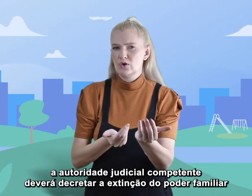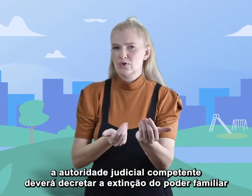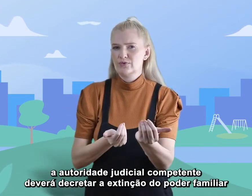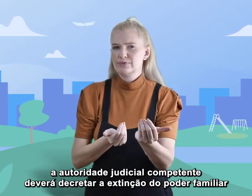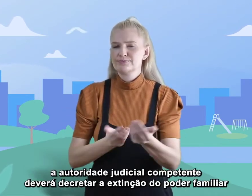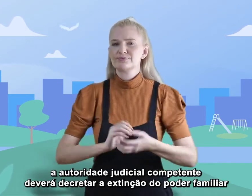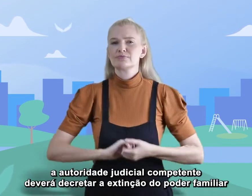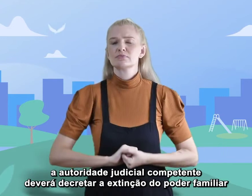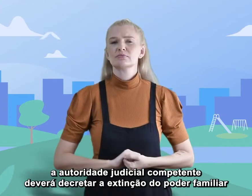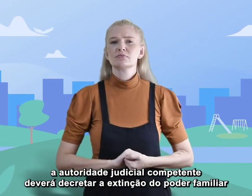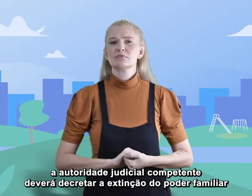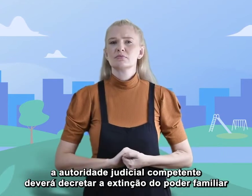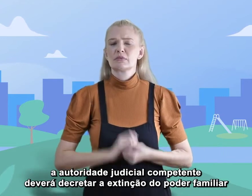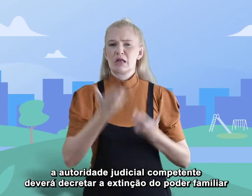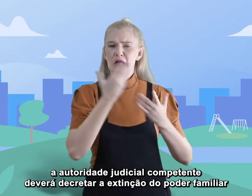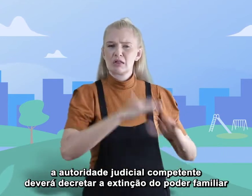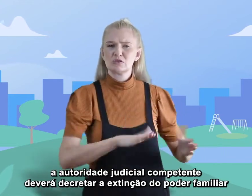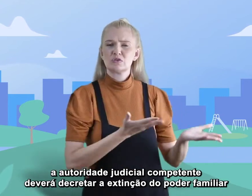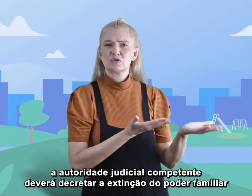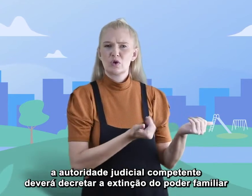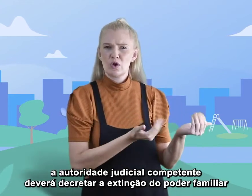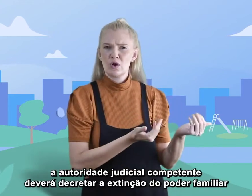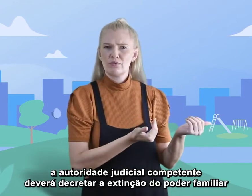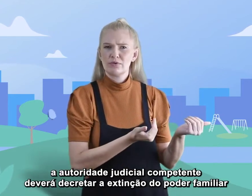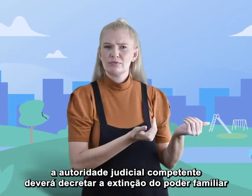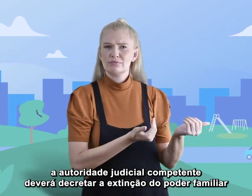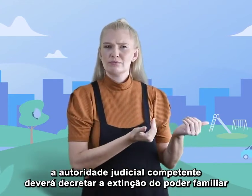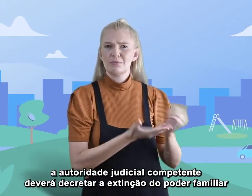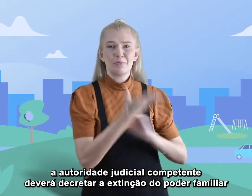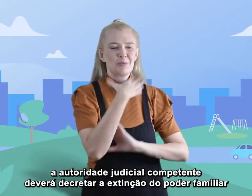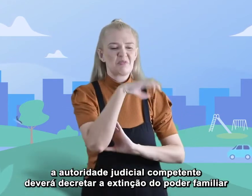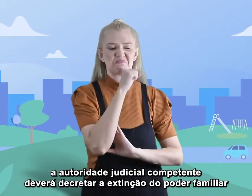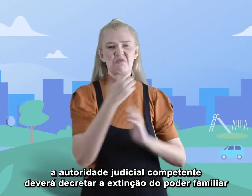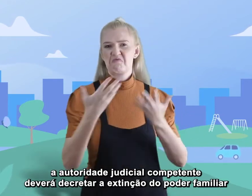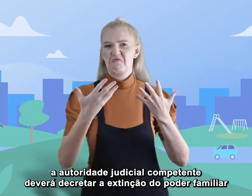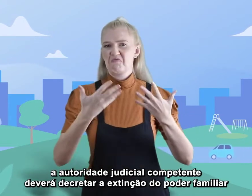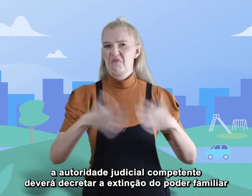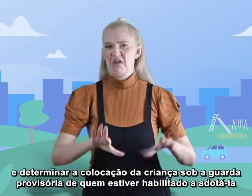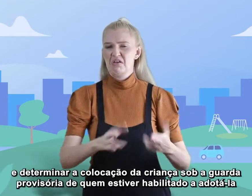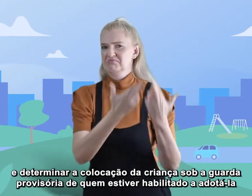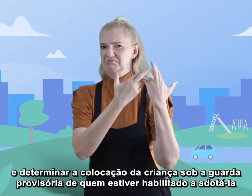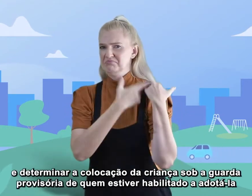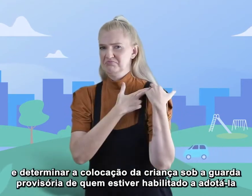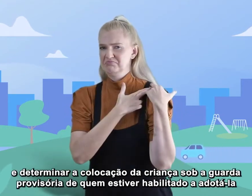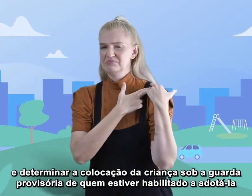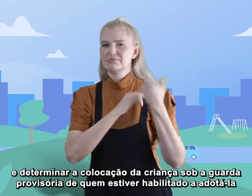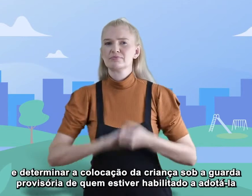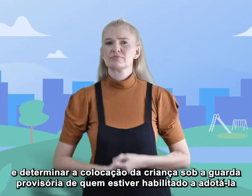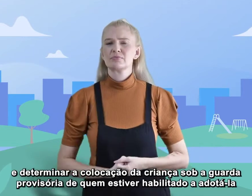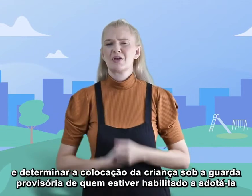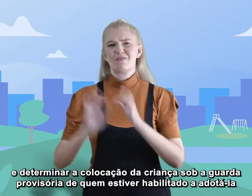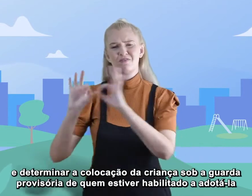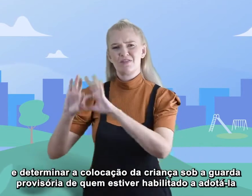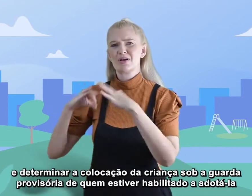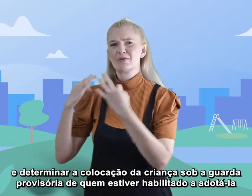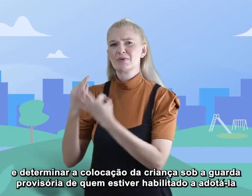autoridade judiciária competente deverá decretar a extinção do poder familiar e determinar a colocação da criança sob a